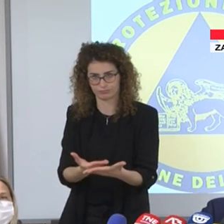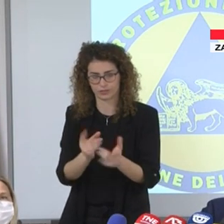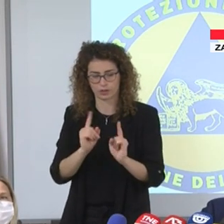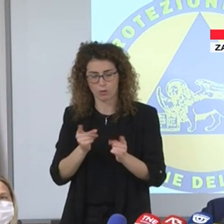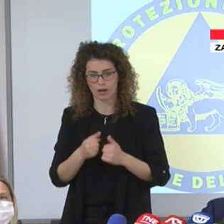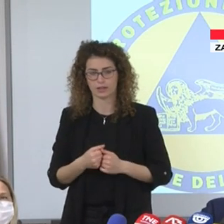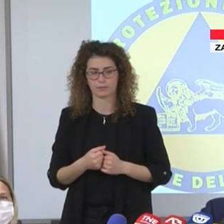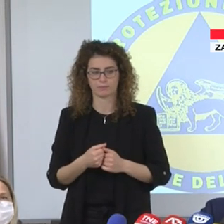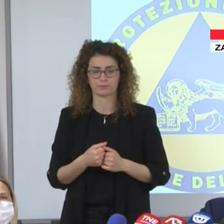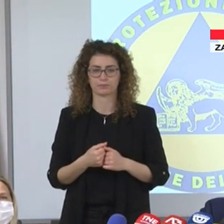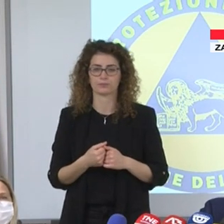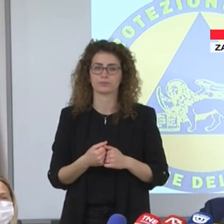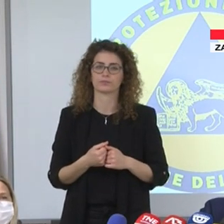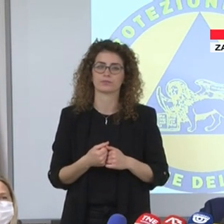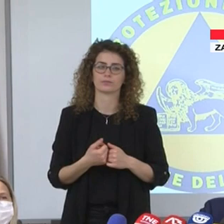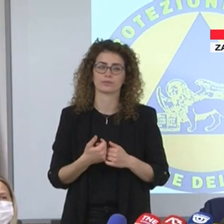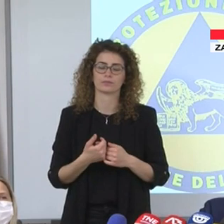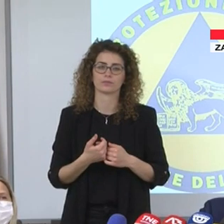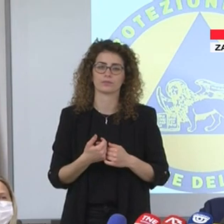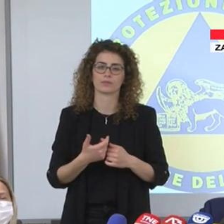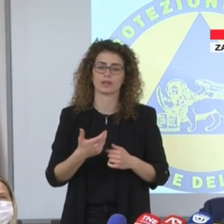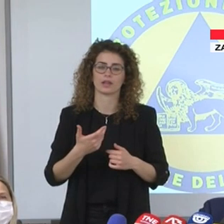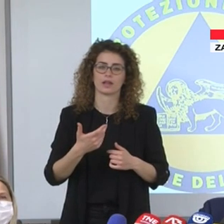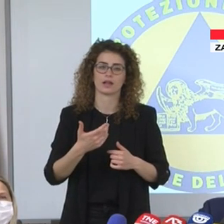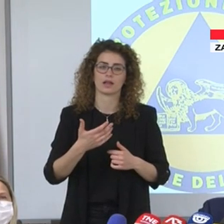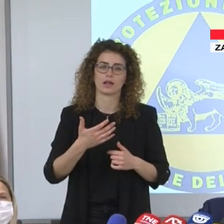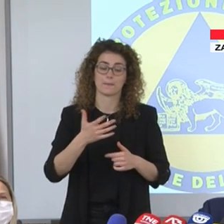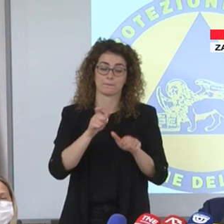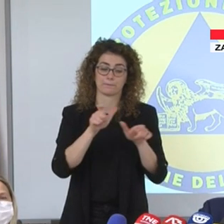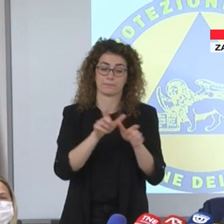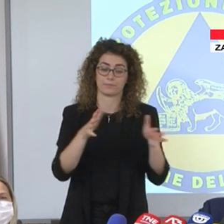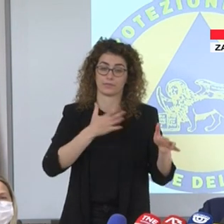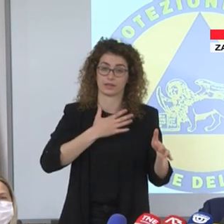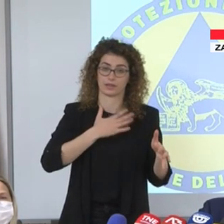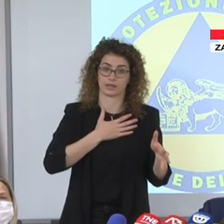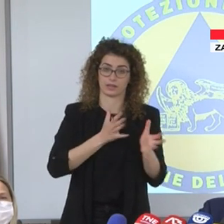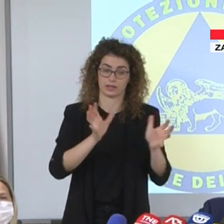sulla presenza e calo di presenze dei target già vaccinati negli